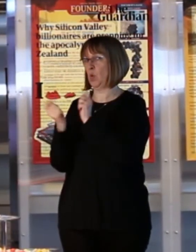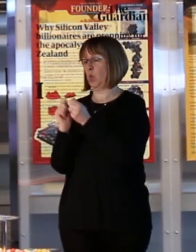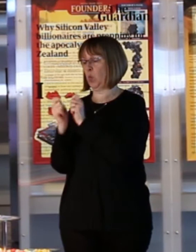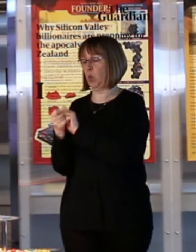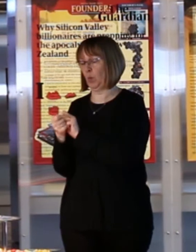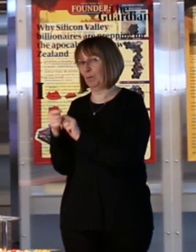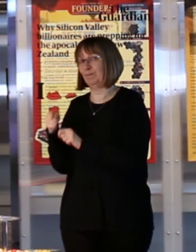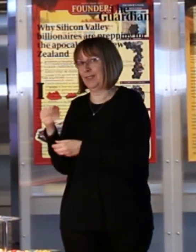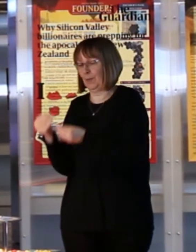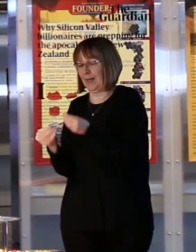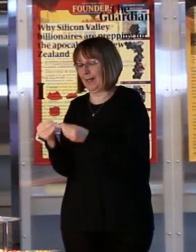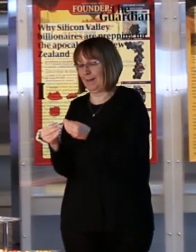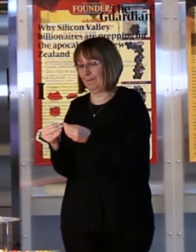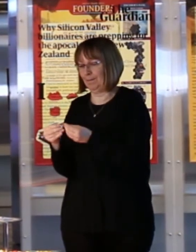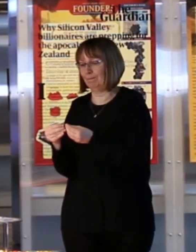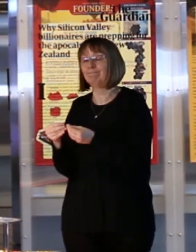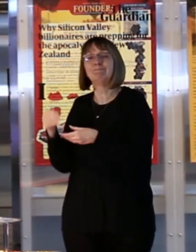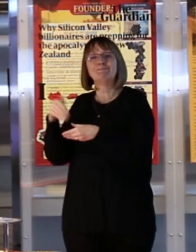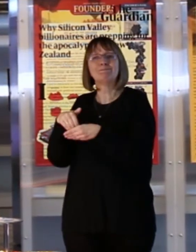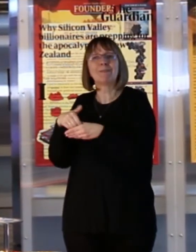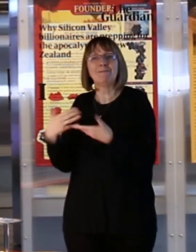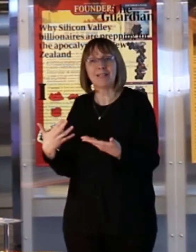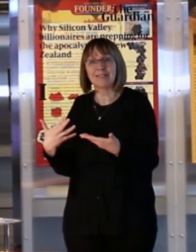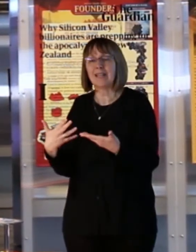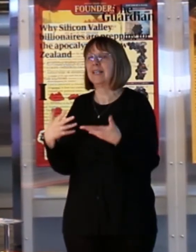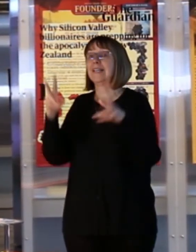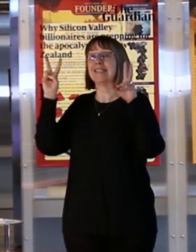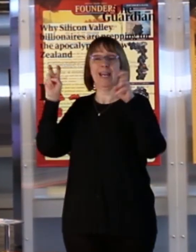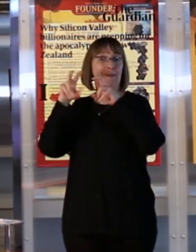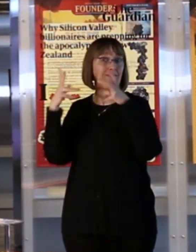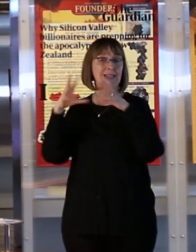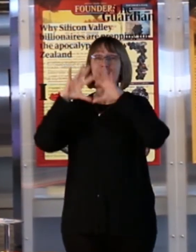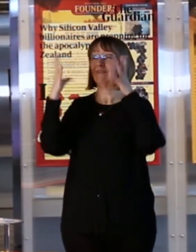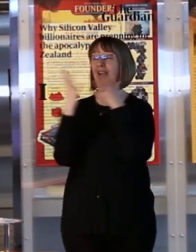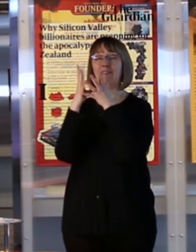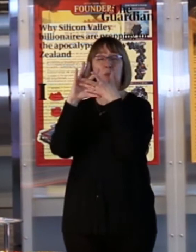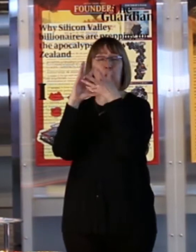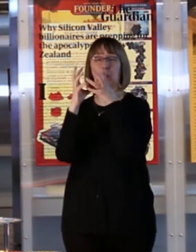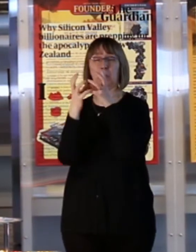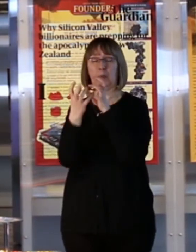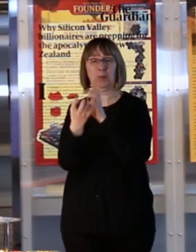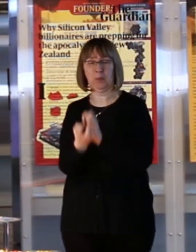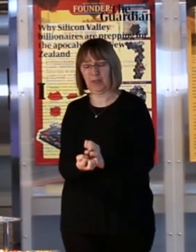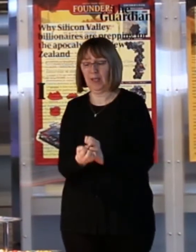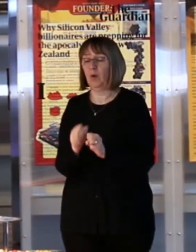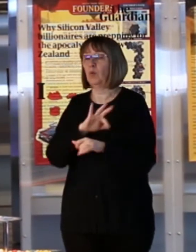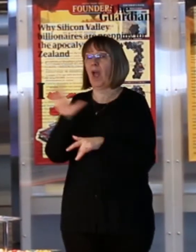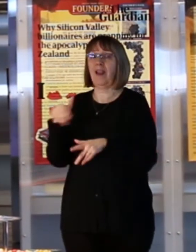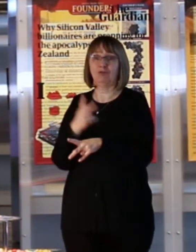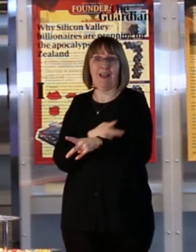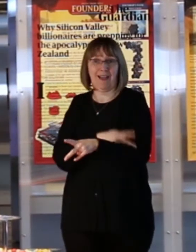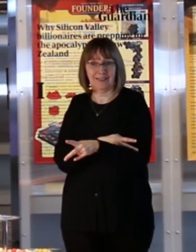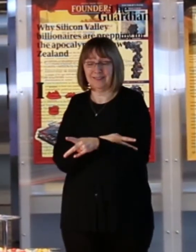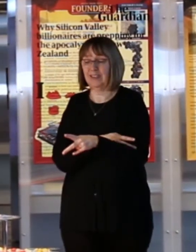abgewandelt. Es geht so, dass die Welt untergeht und damit eben auch alle Staaten und